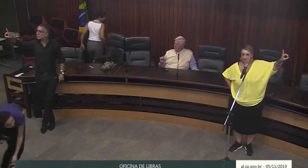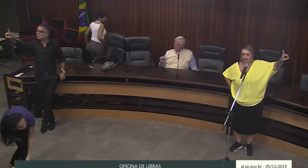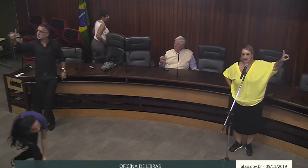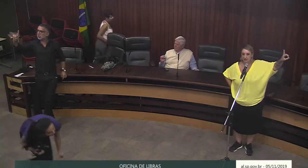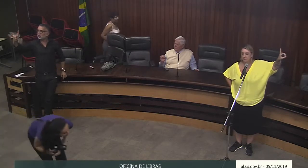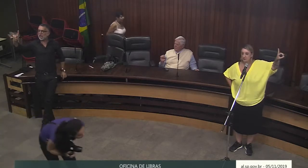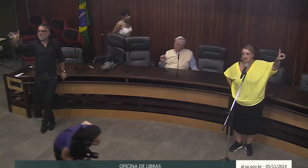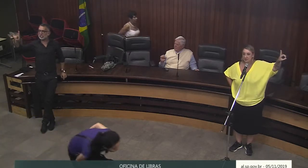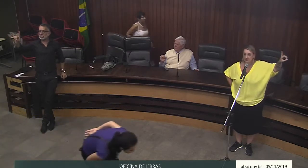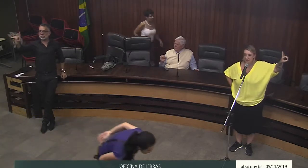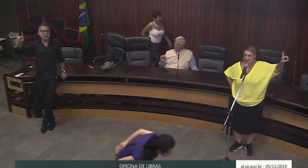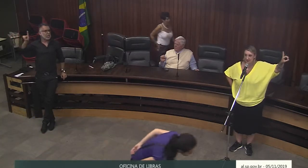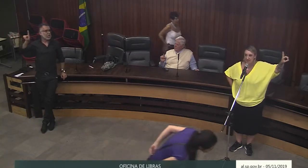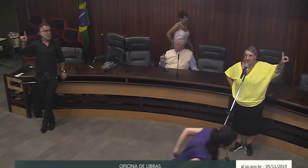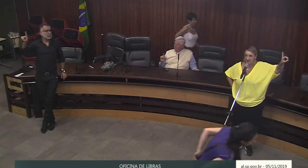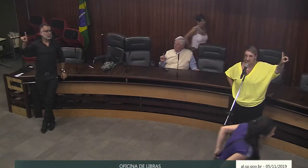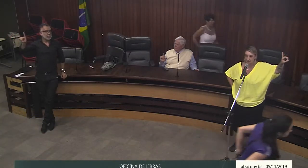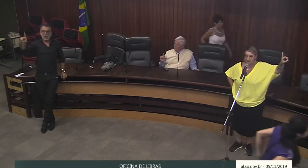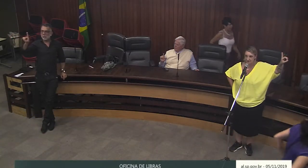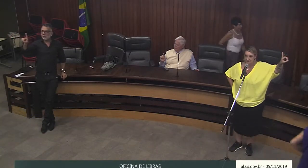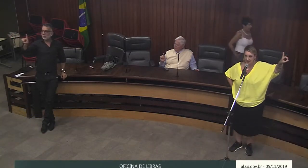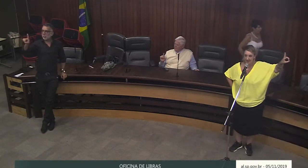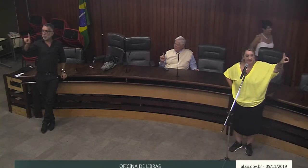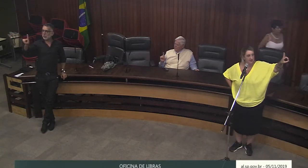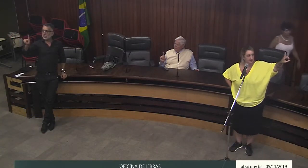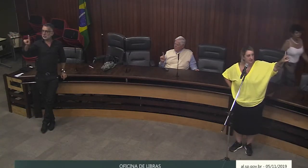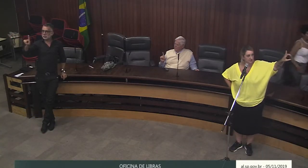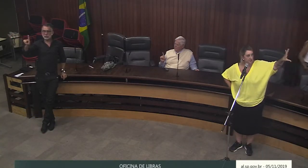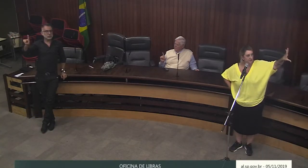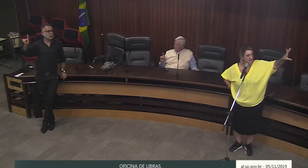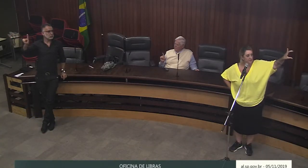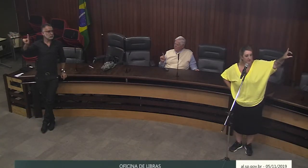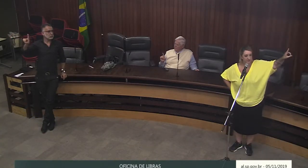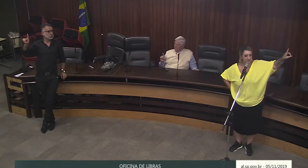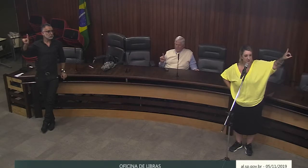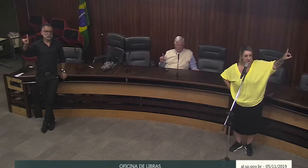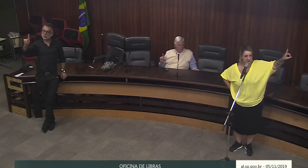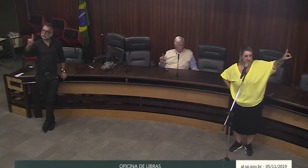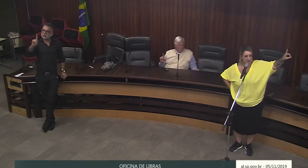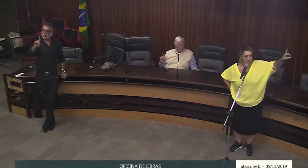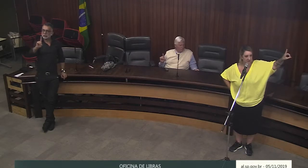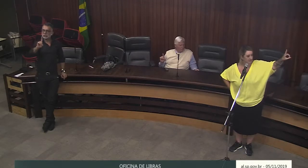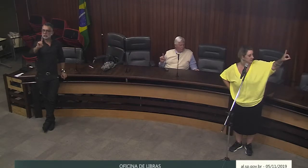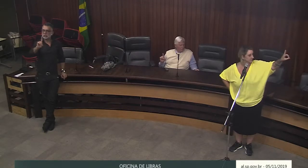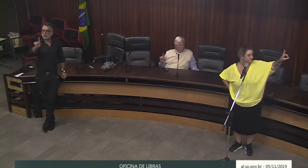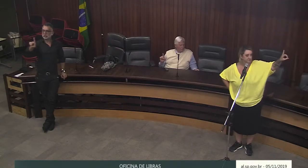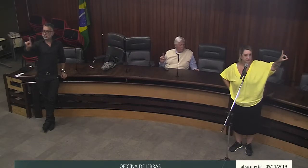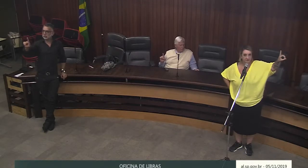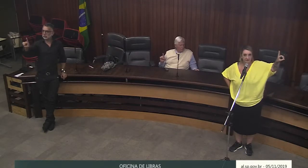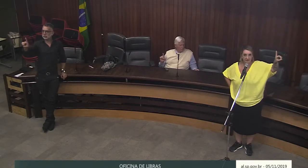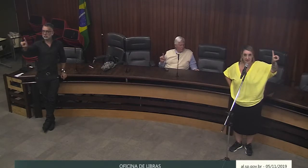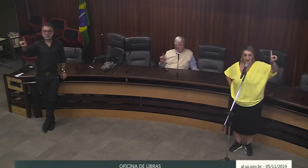Eu estou mostrando para vocês de lado, tá? Só para ver como é que funciona isso aqui.